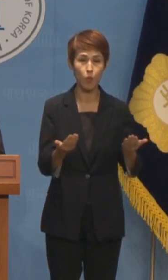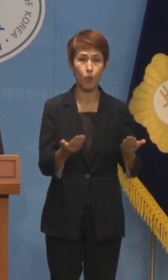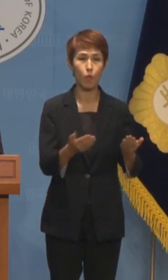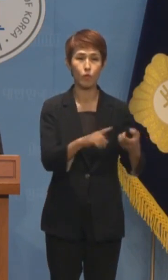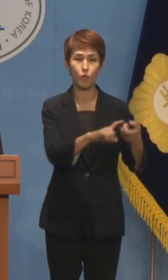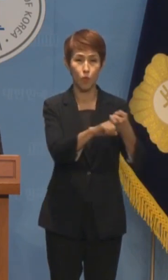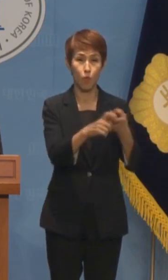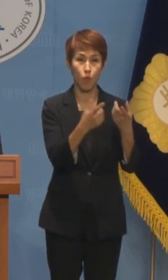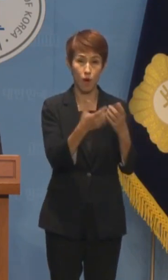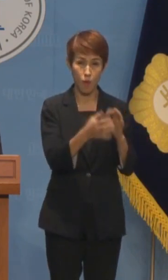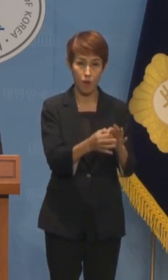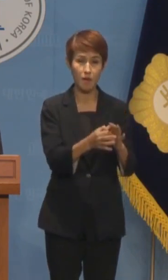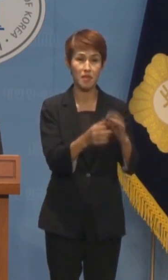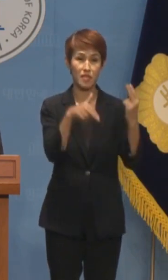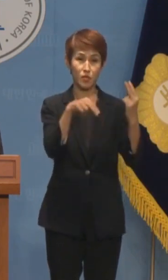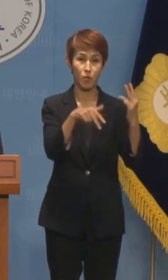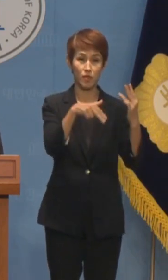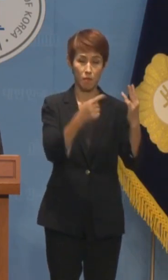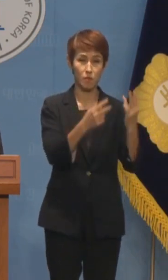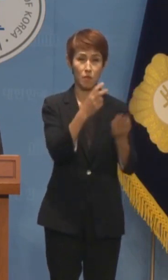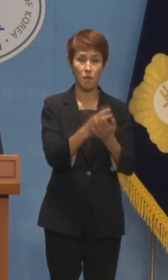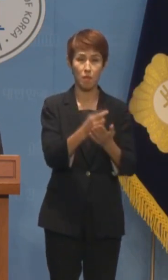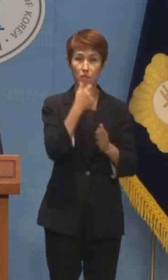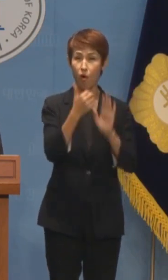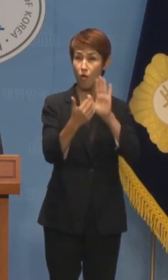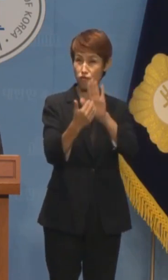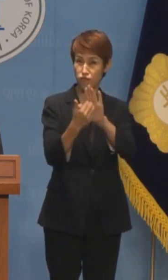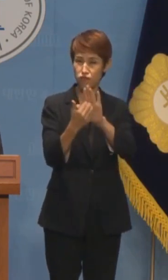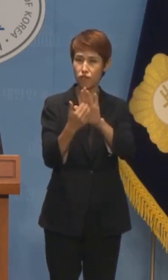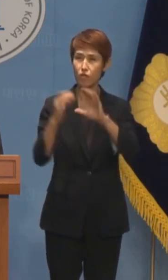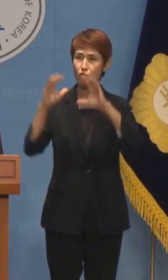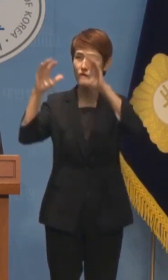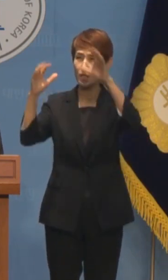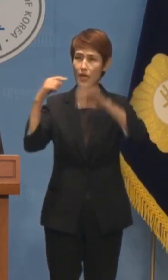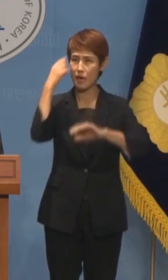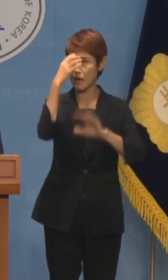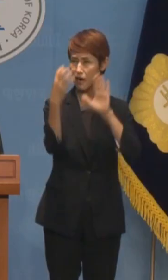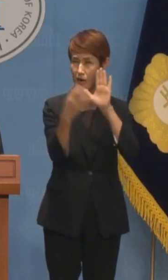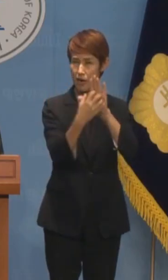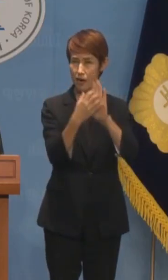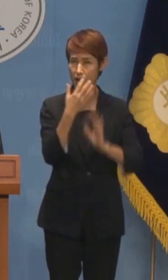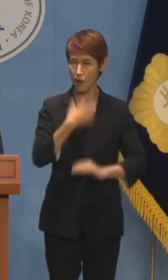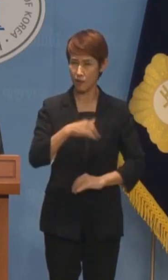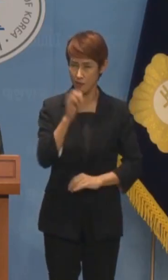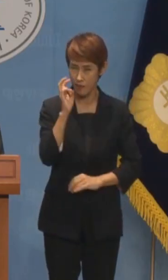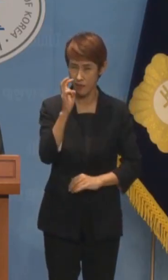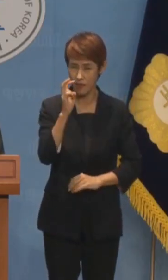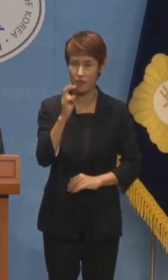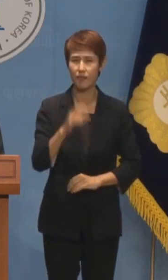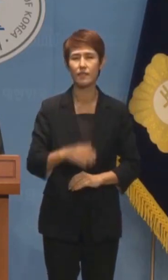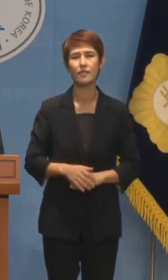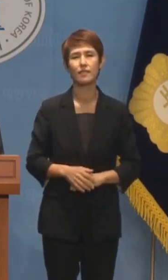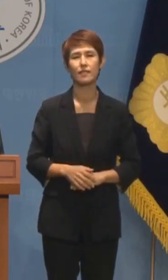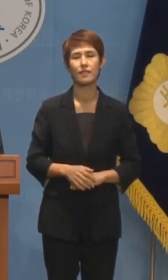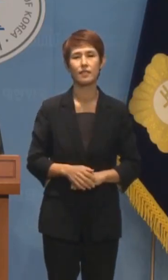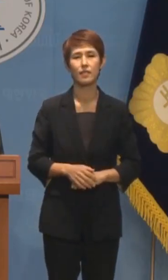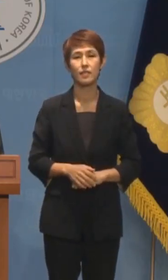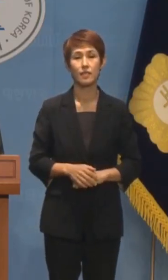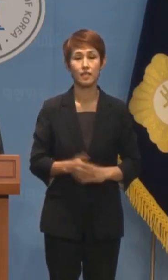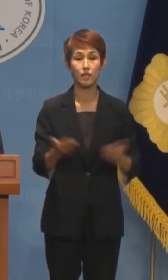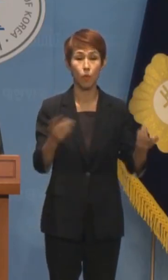거부권 행사가 국제망신인 줄은 아는 윤석열 정부에 호소합니다. 노조법 2, 3조를